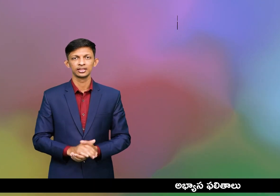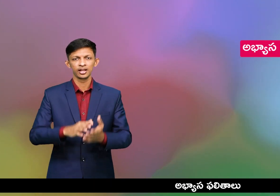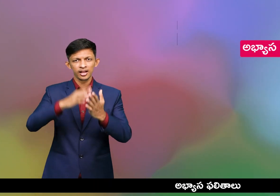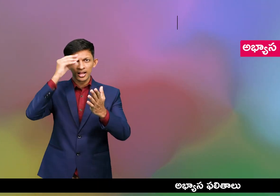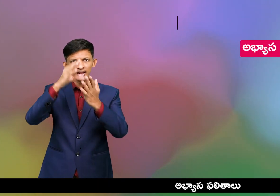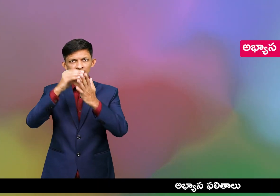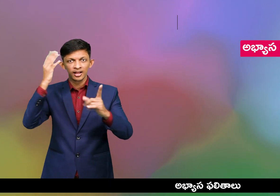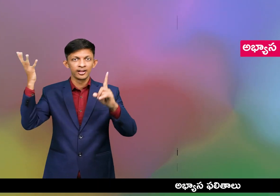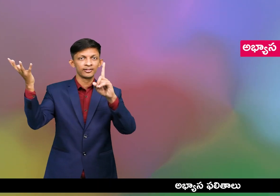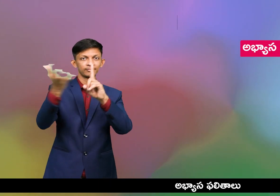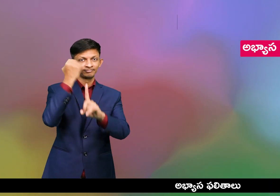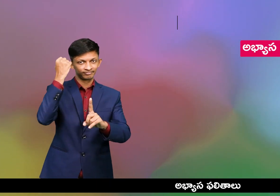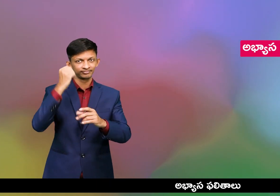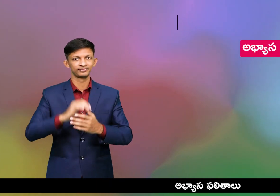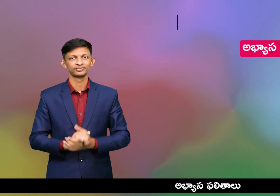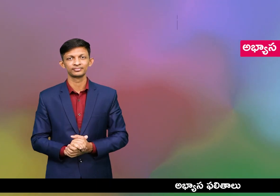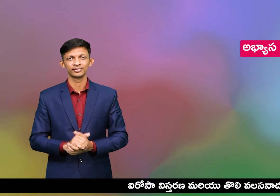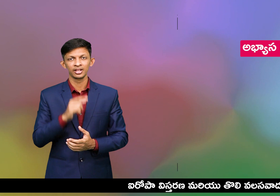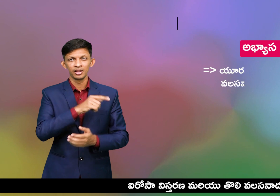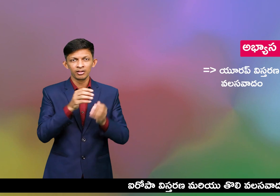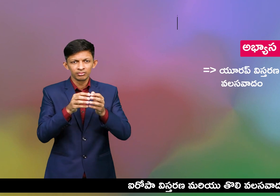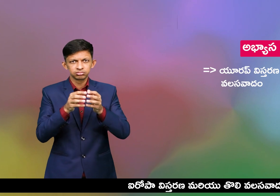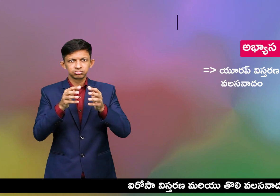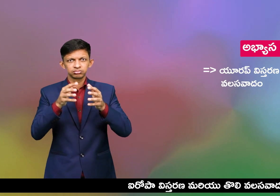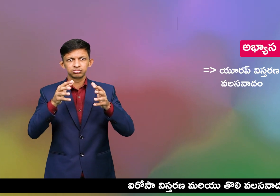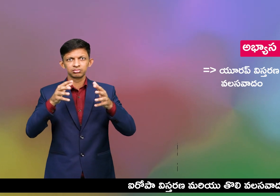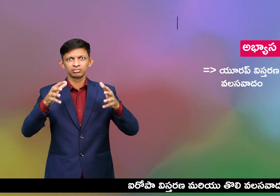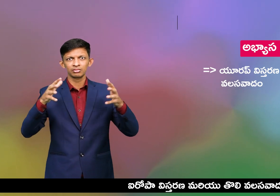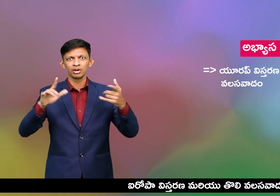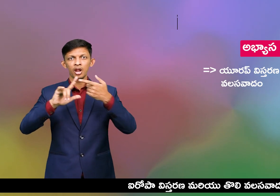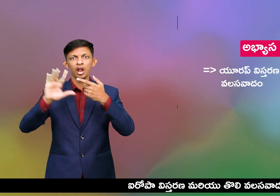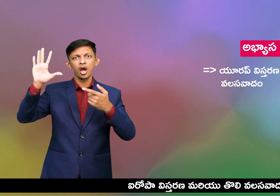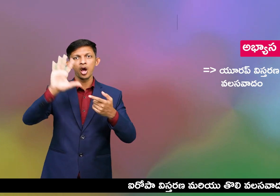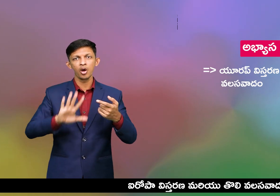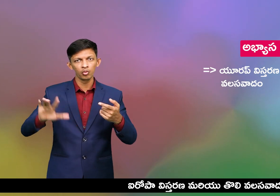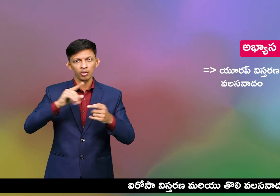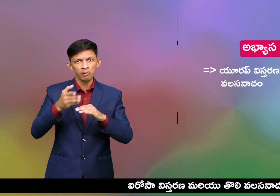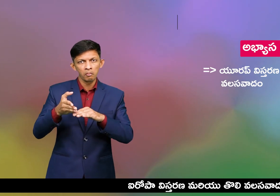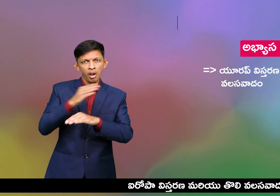అభ్యాస ఫలితాలు: ఐరోపా విస్తరణ మరియు తొలి వలసవాదం.